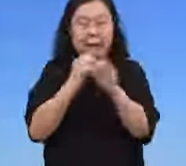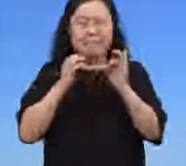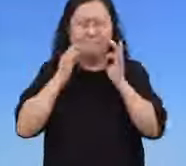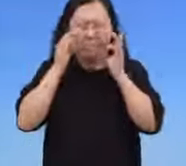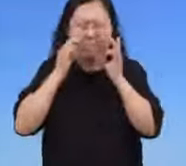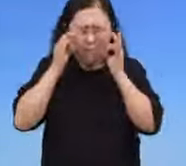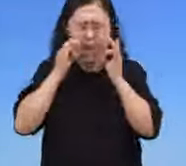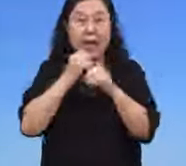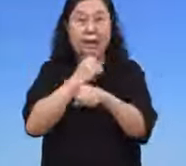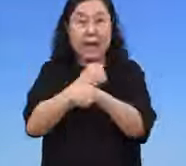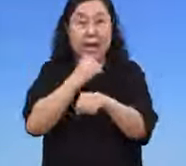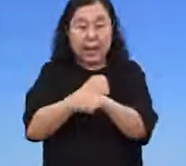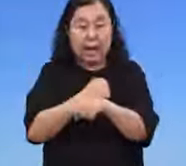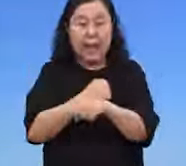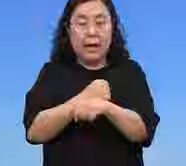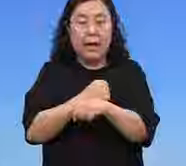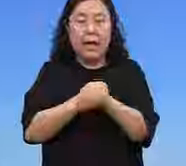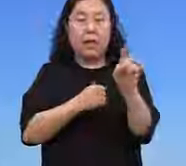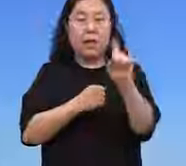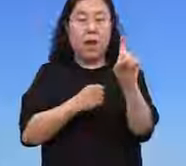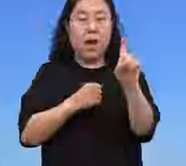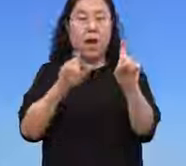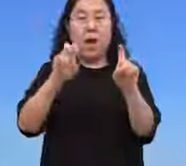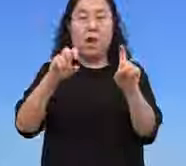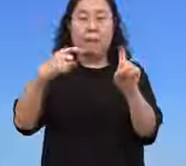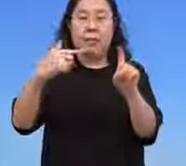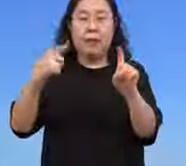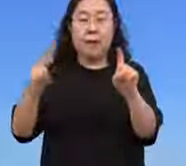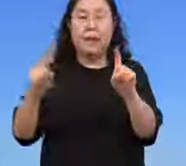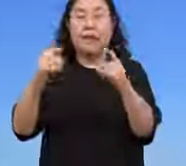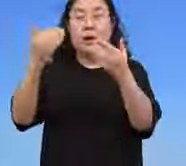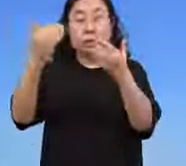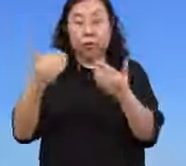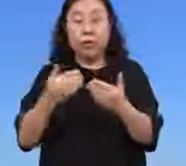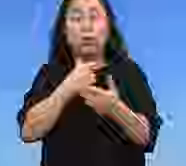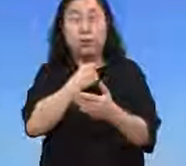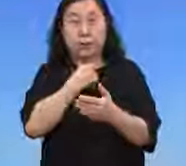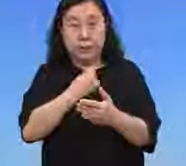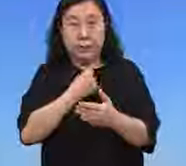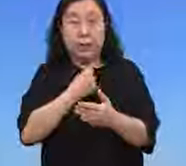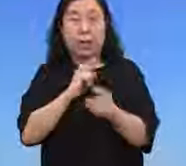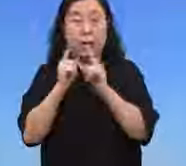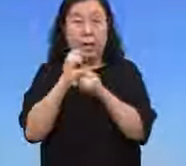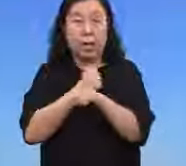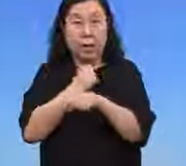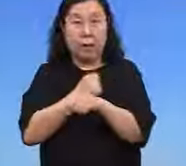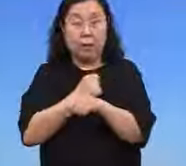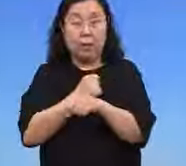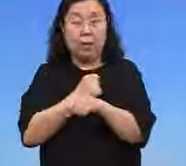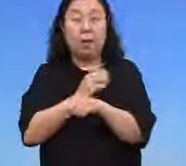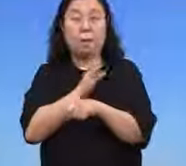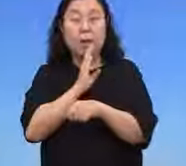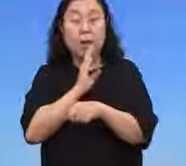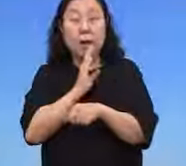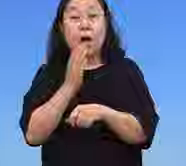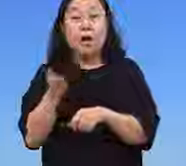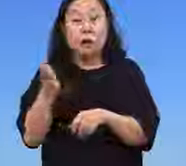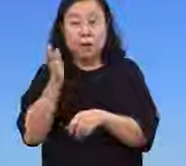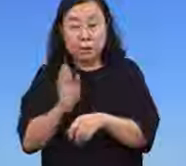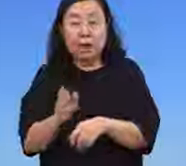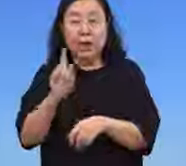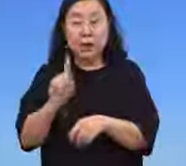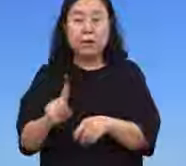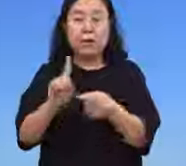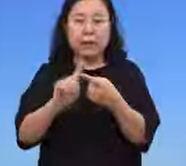교훈을 열무나에서 주님이 주시기를 원합니다. 그 틀린 답은 아닙니다만, 사실은 이 열무나 비유를